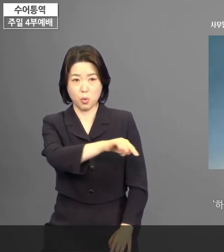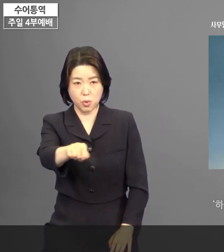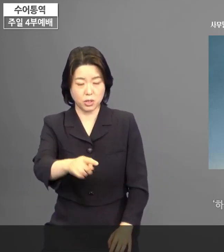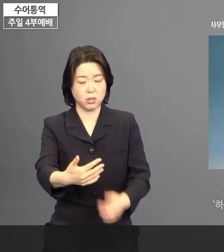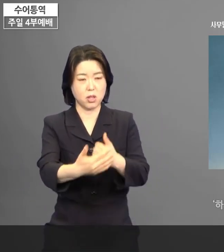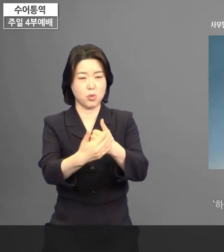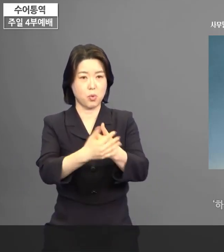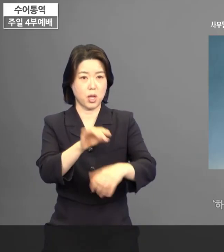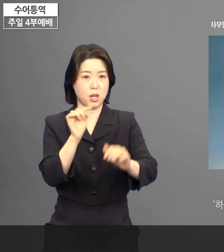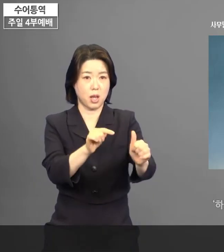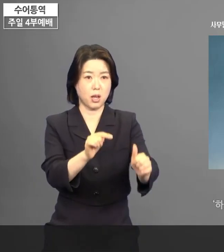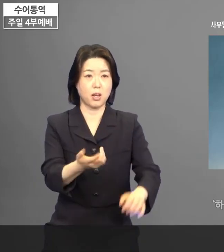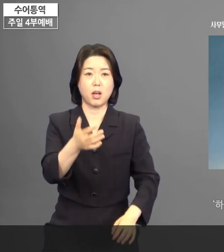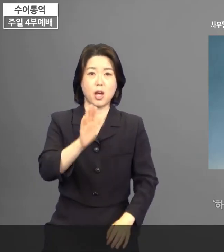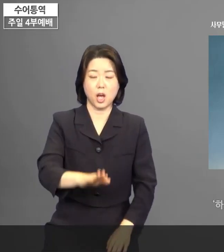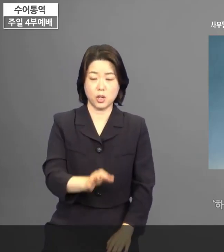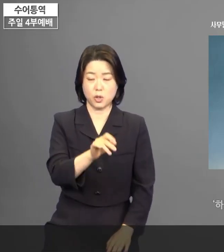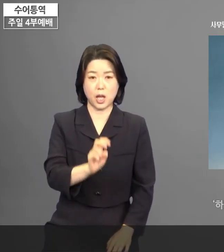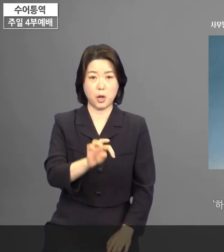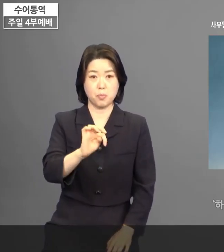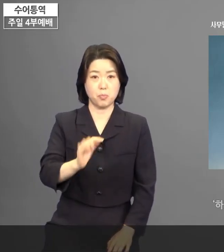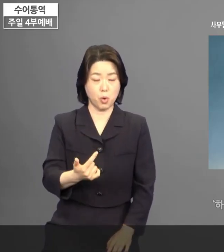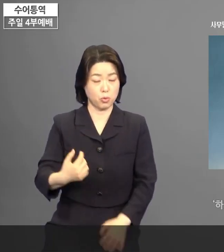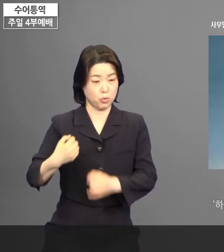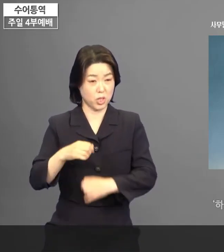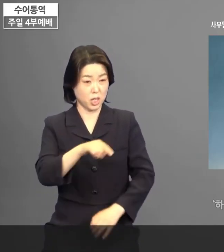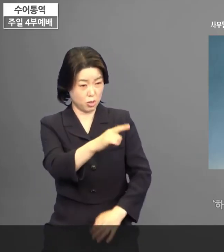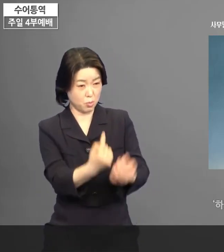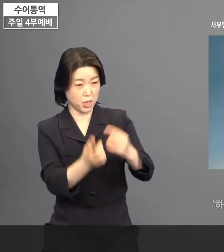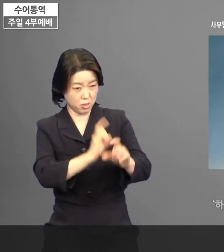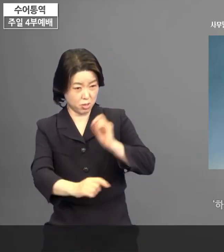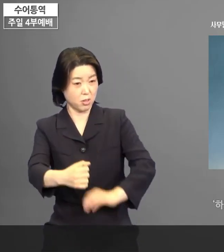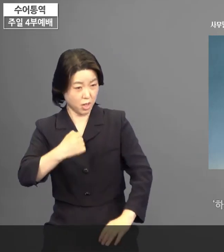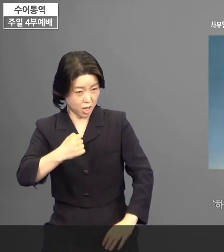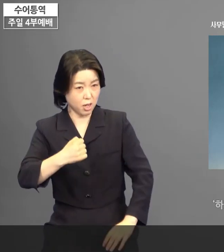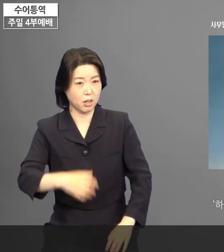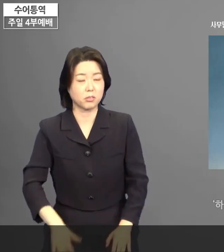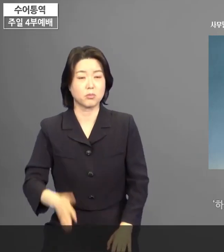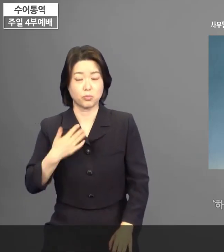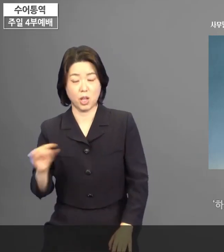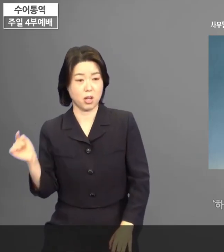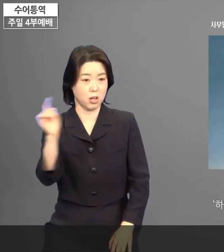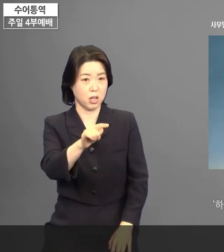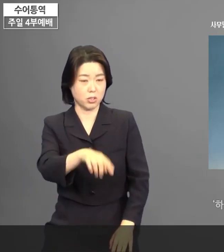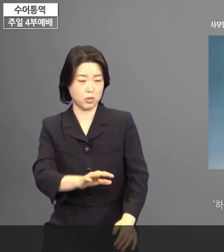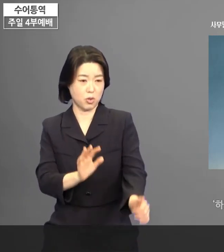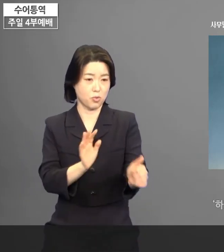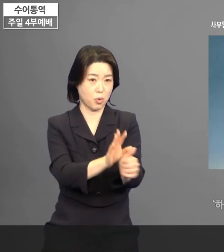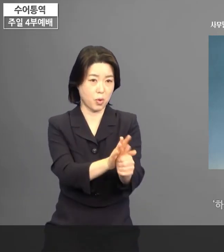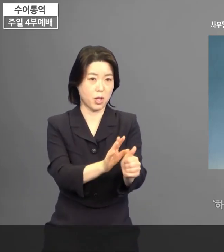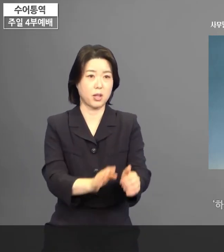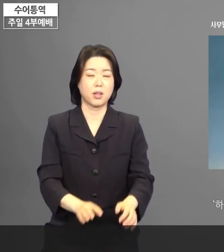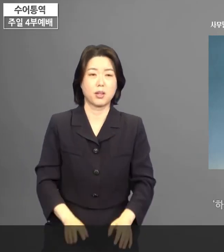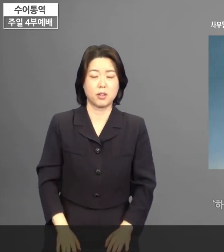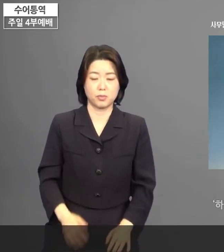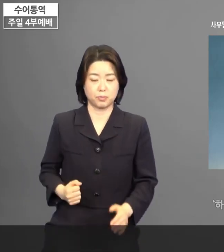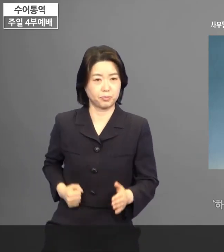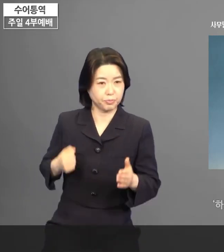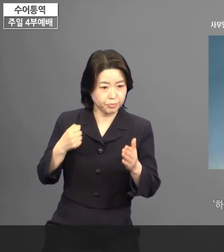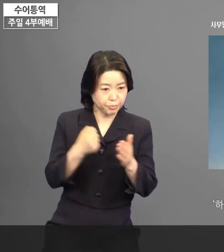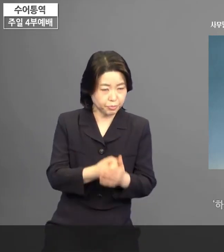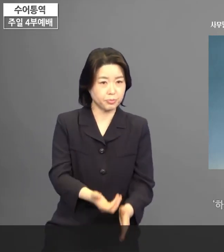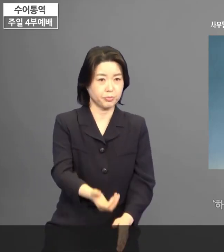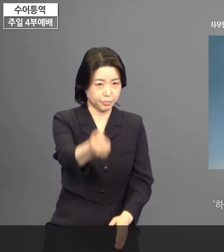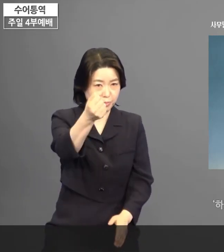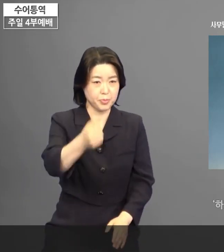도와라. 그러나 암몬 군대가 너보다 더 강하면 내가 가서 너를 돕겠다. 용기를